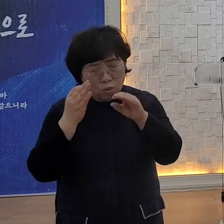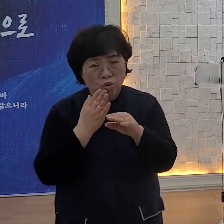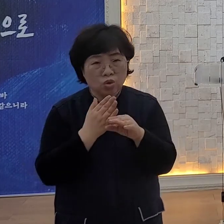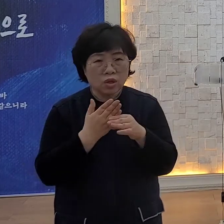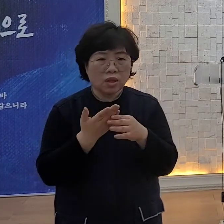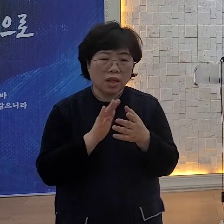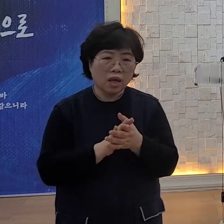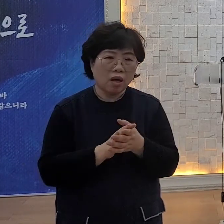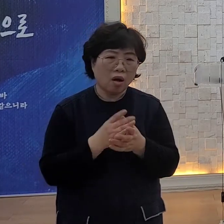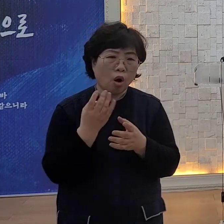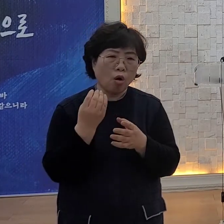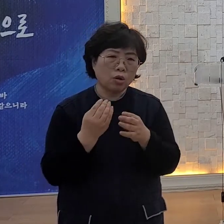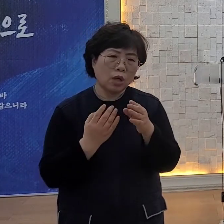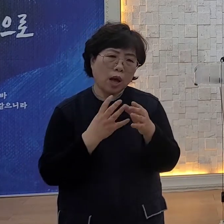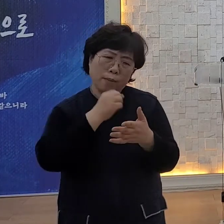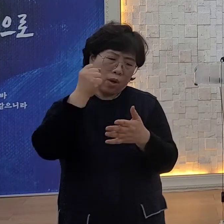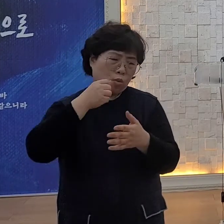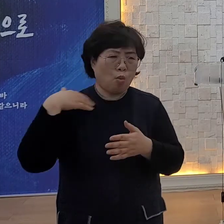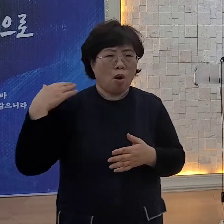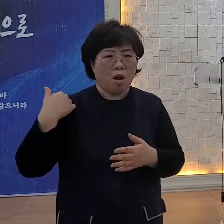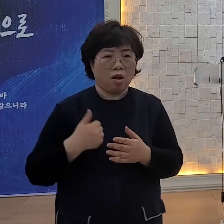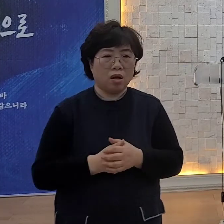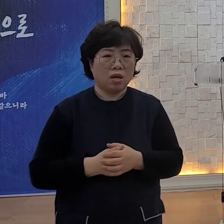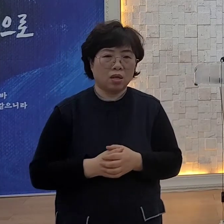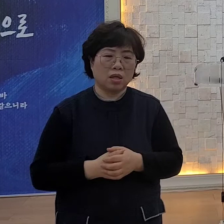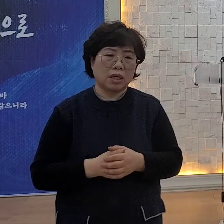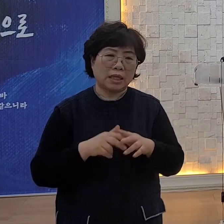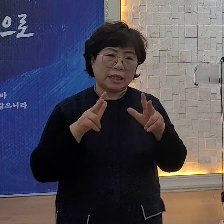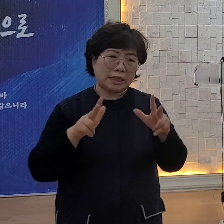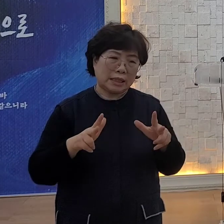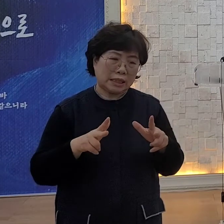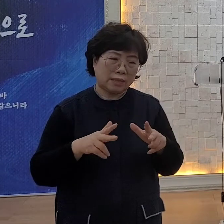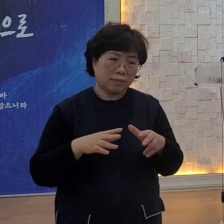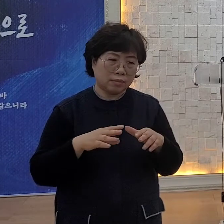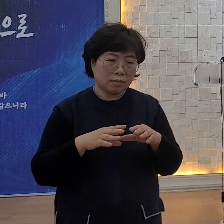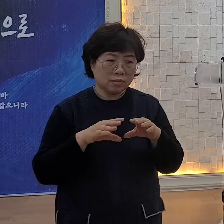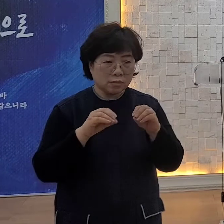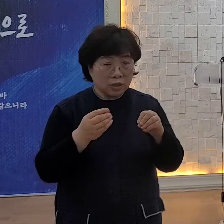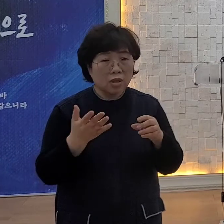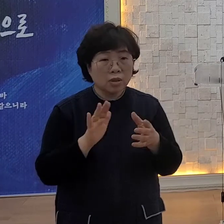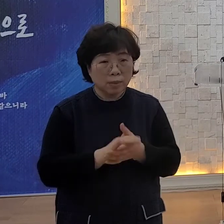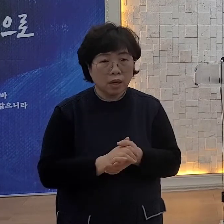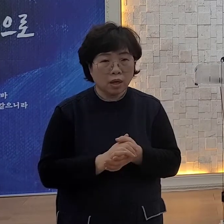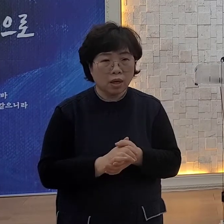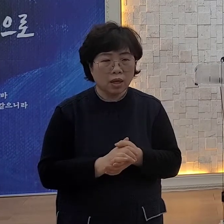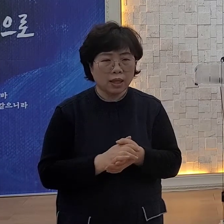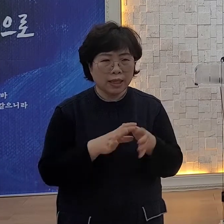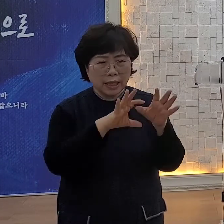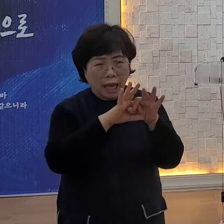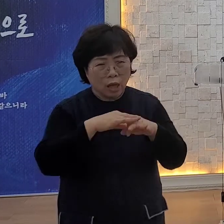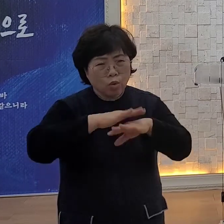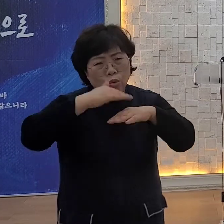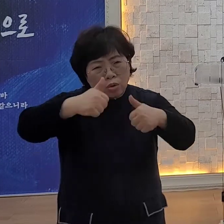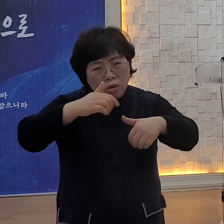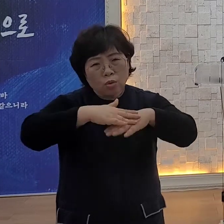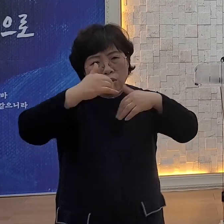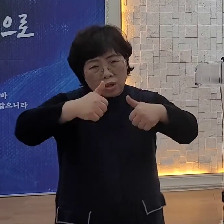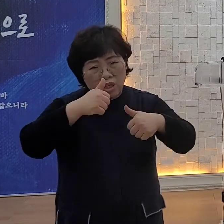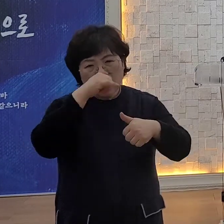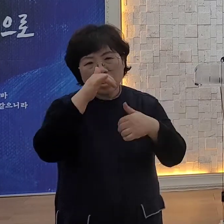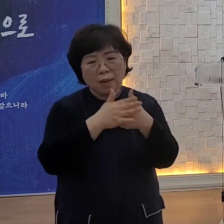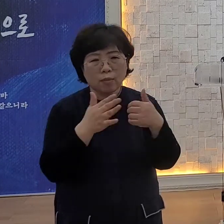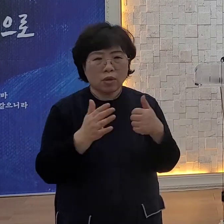이제 부결됐다고 너무 할렐루야 감사하다고 막 연락이 왔는데 지금 이런 시대입니다. 이제